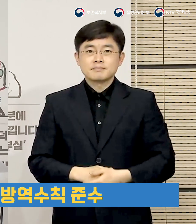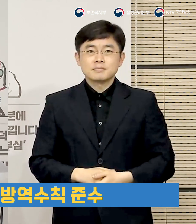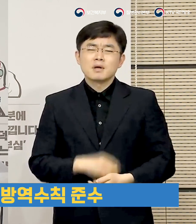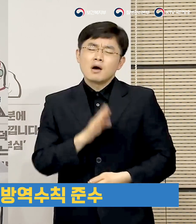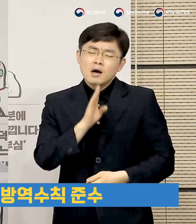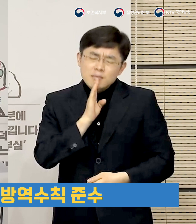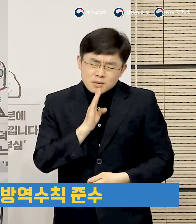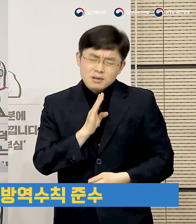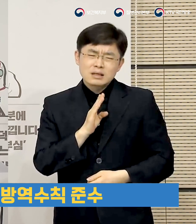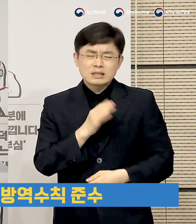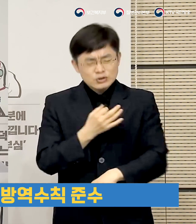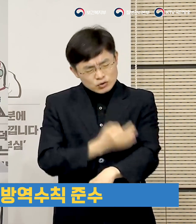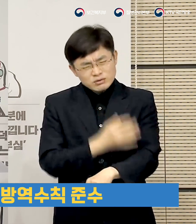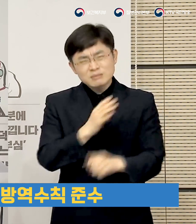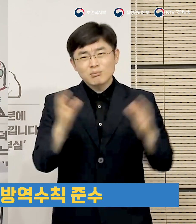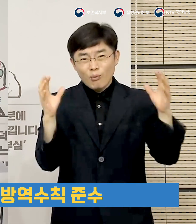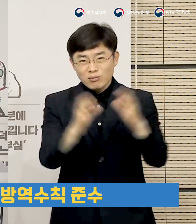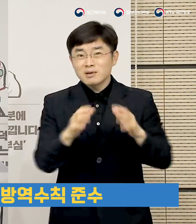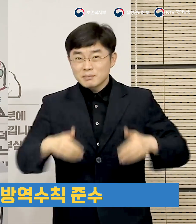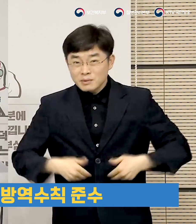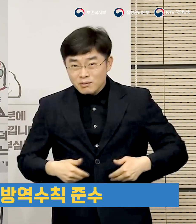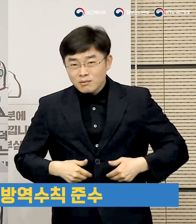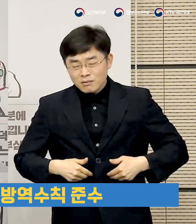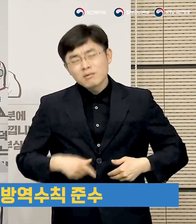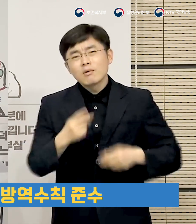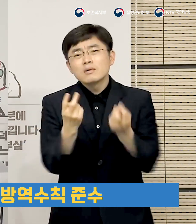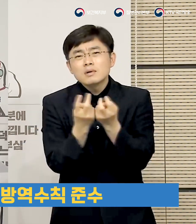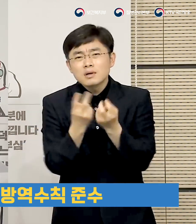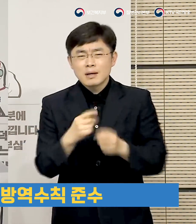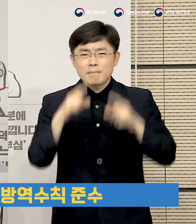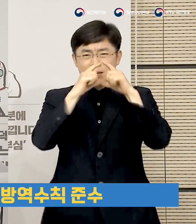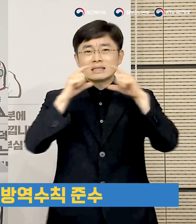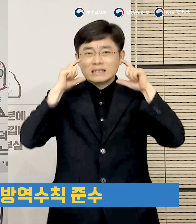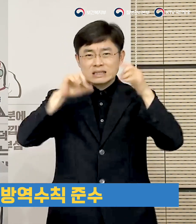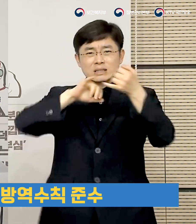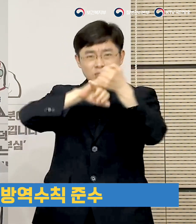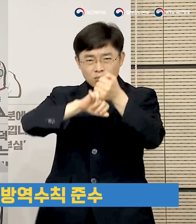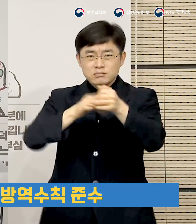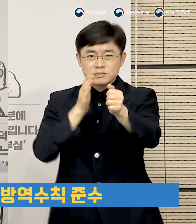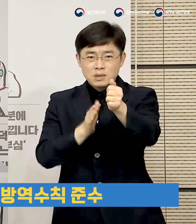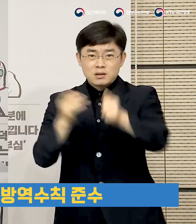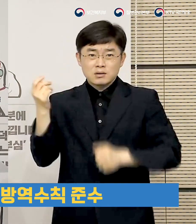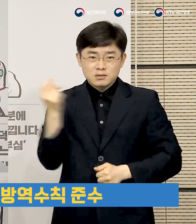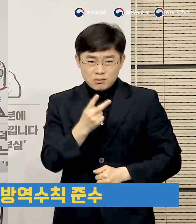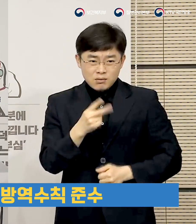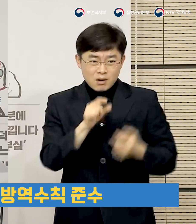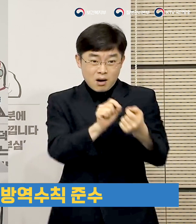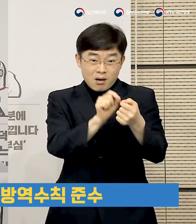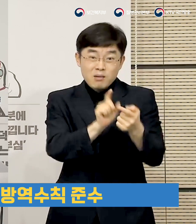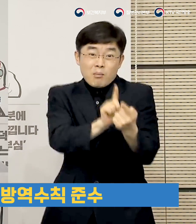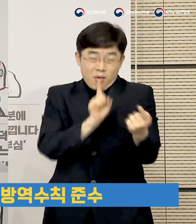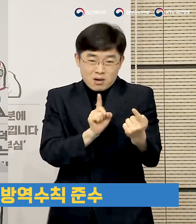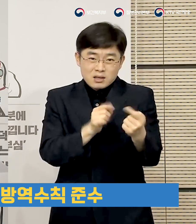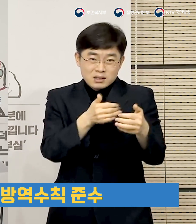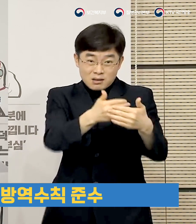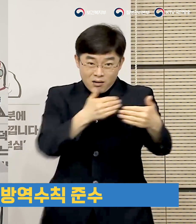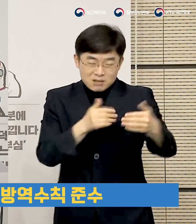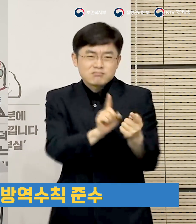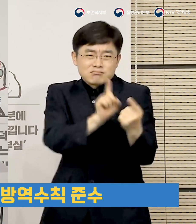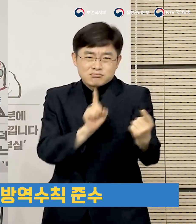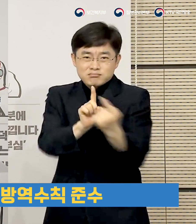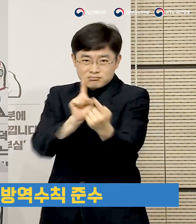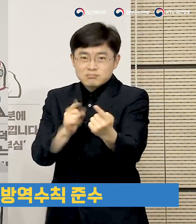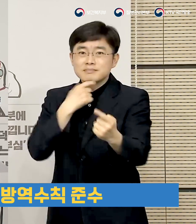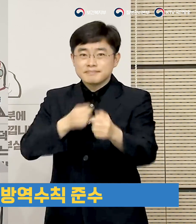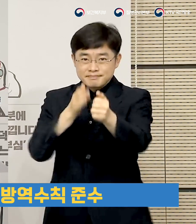정말 불가피하게 대면 모임을 갖는 경우에는 꼭 마스크를 착용하고 거리두기를 준수해 주실 것을